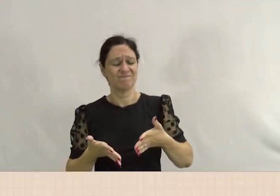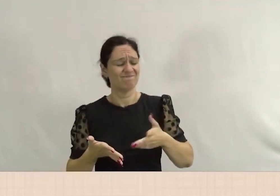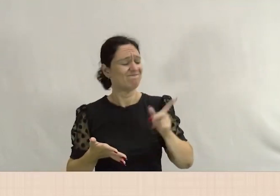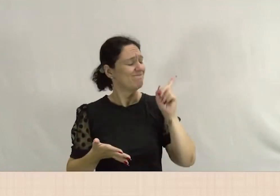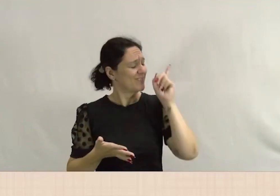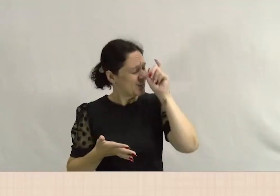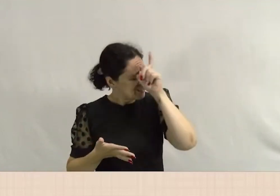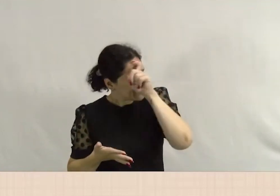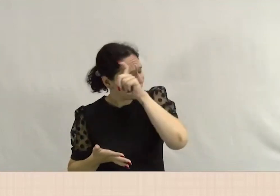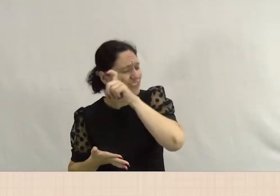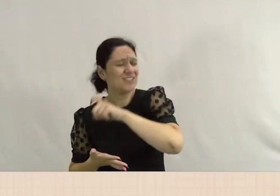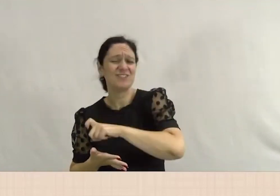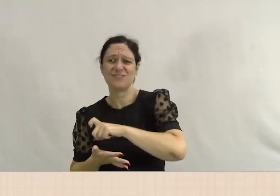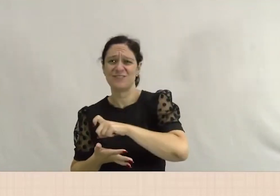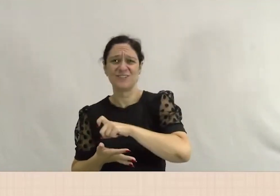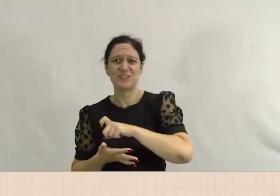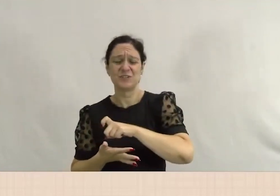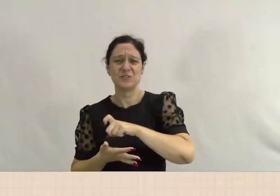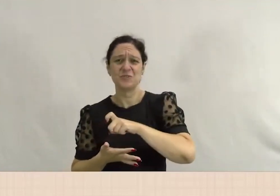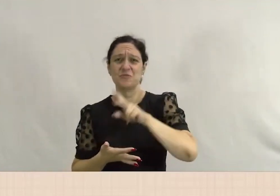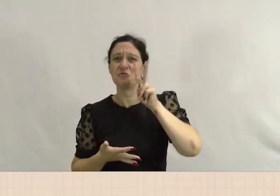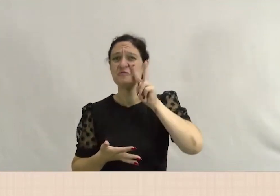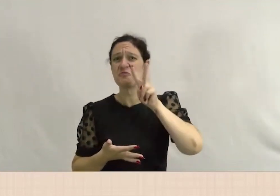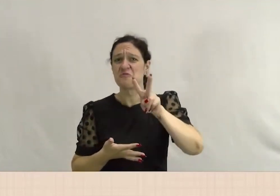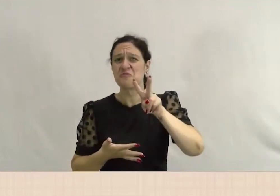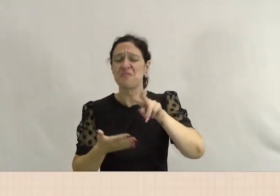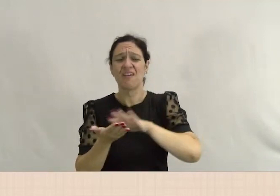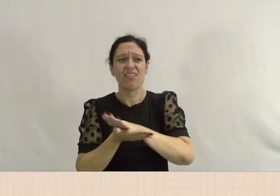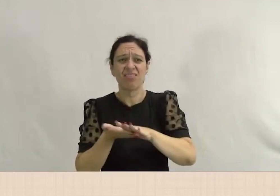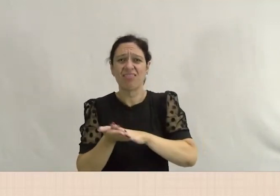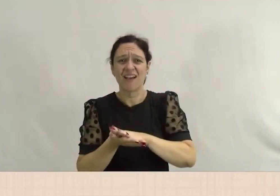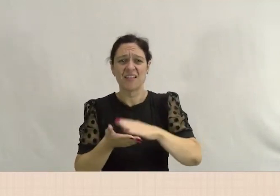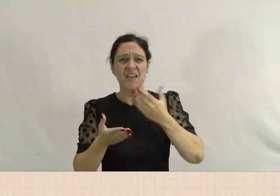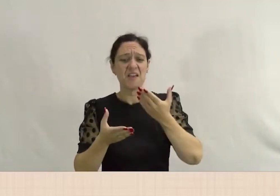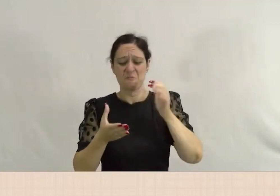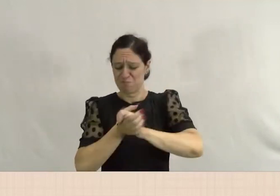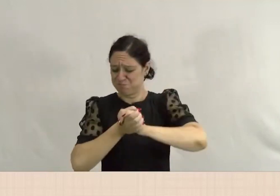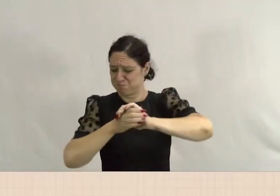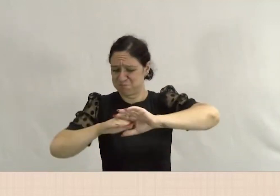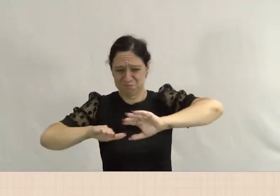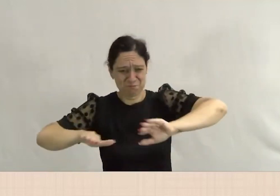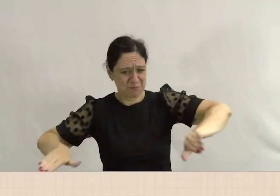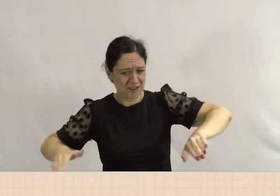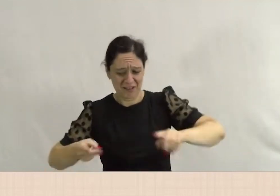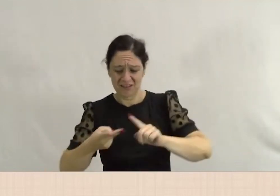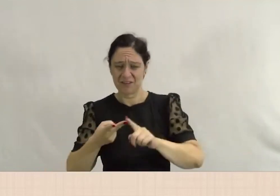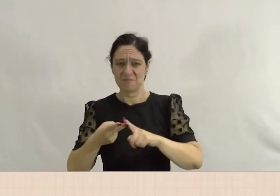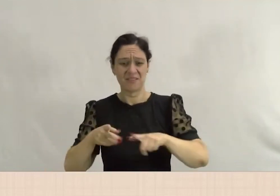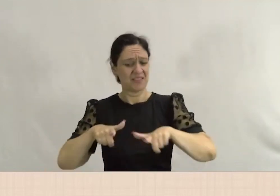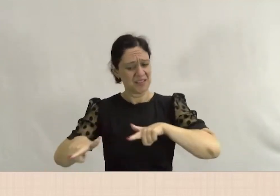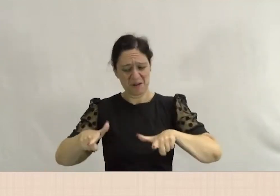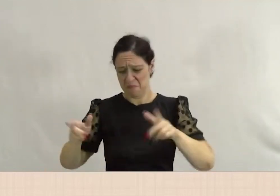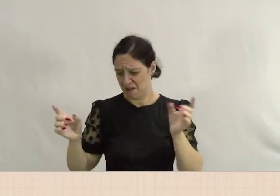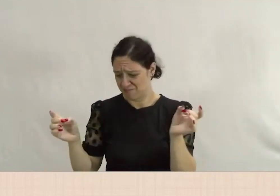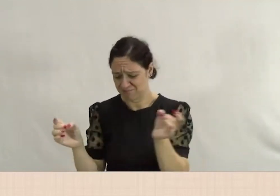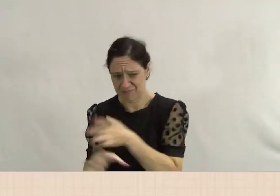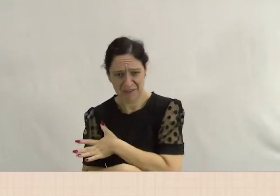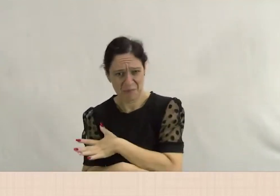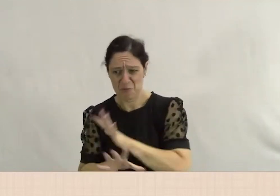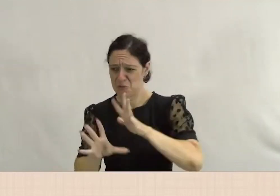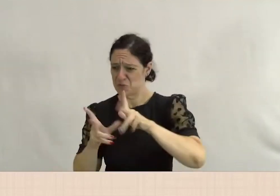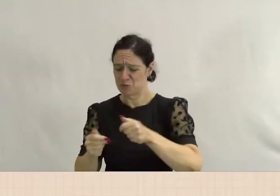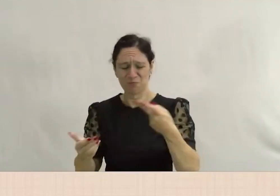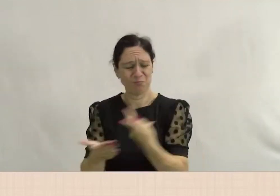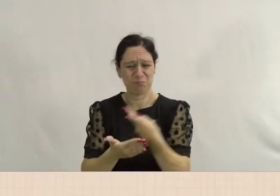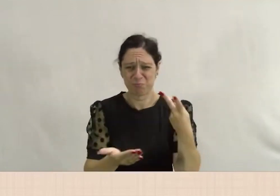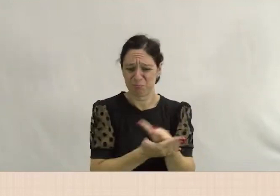curso. Está tudo dando errado. Meu casamento deu errado. Meu trabalho também. Tudo está